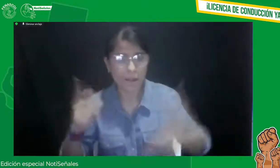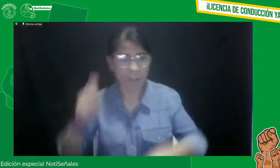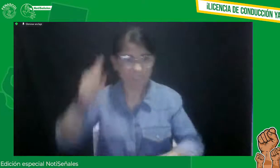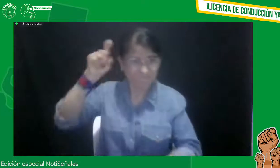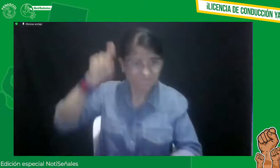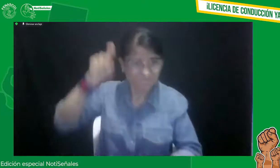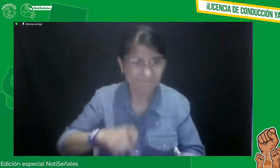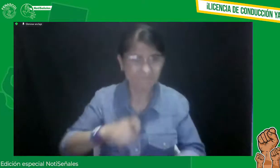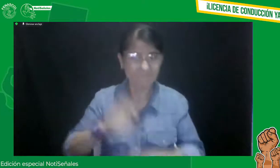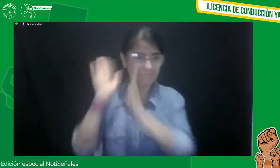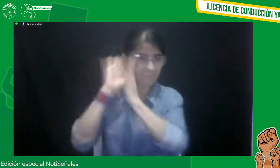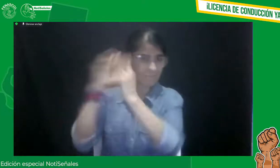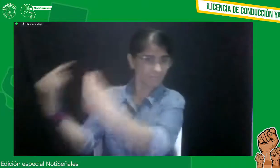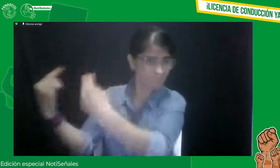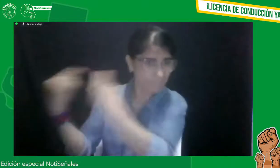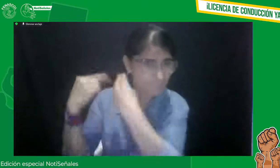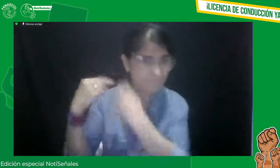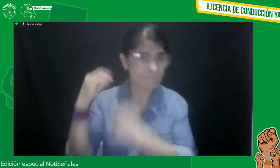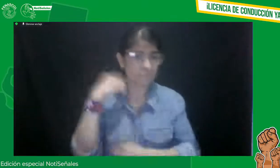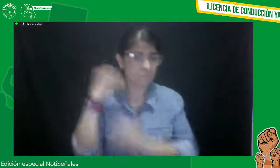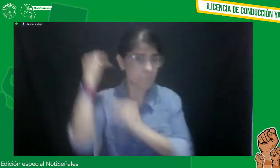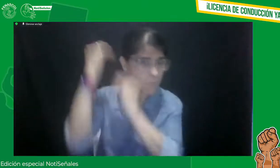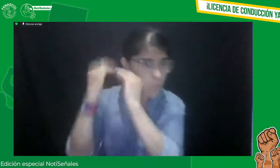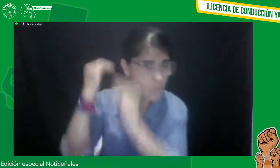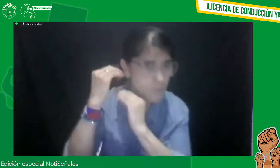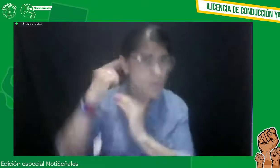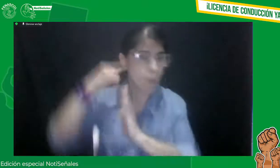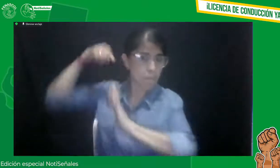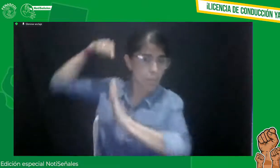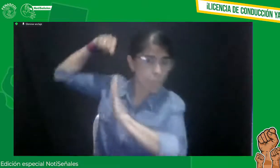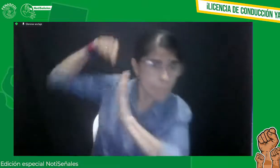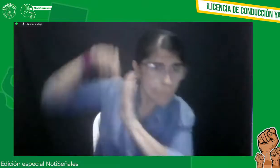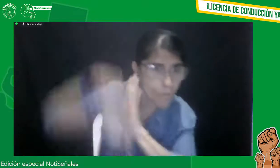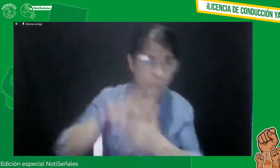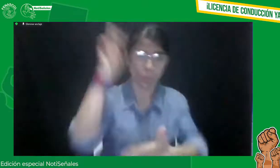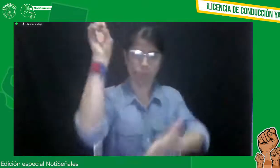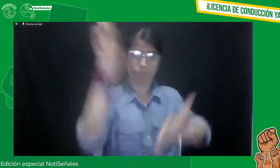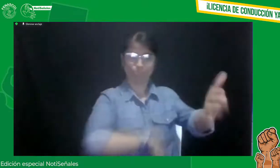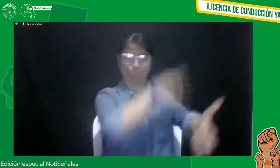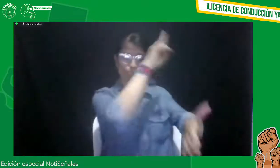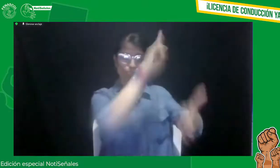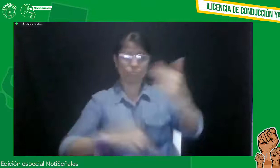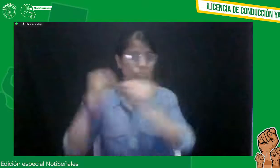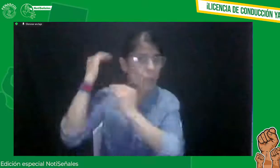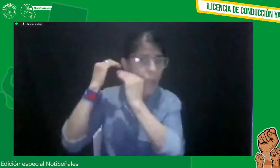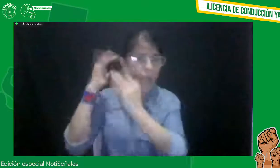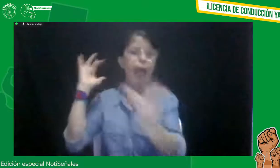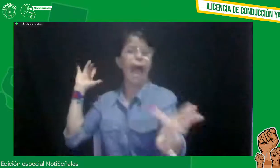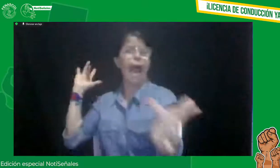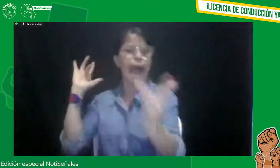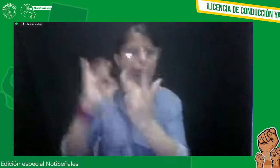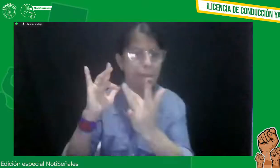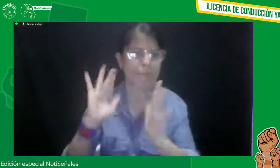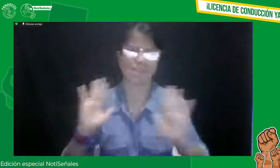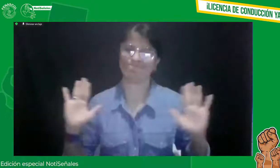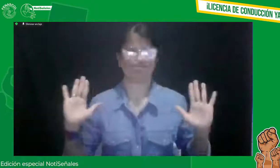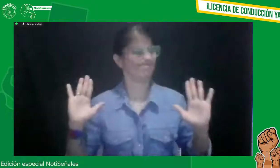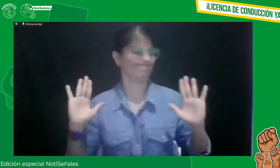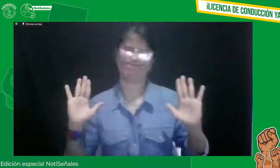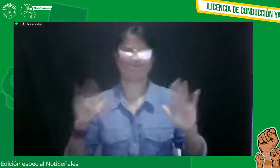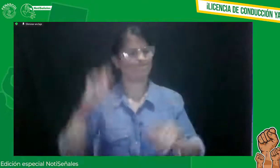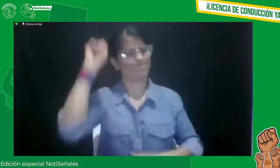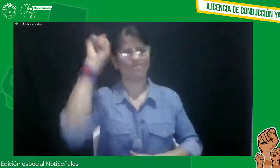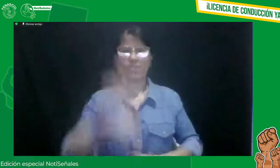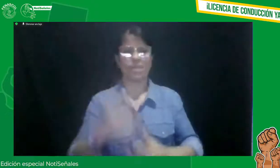en cualquier nivel de sordera que tenga, nos tengan en cuenta para esa licencia de